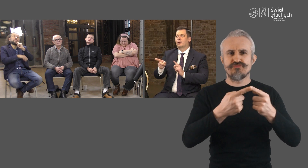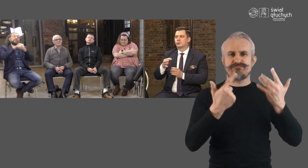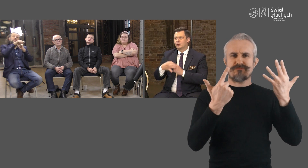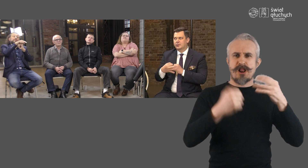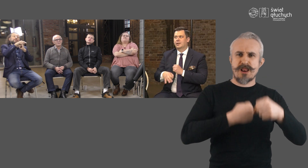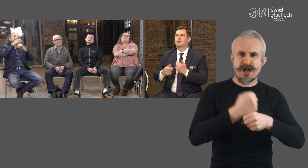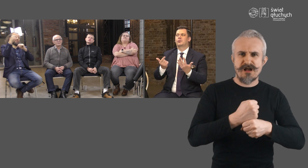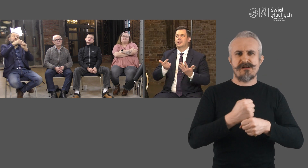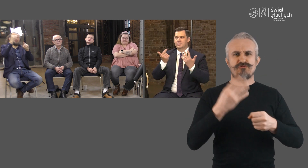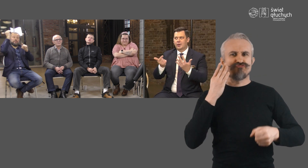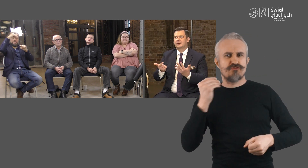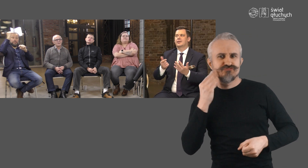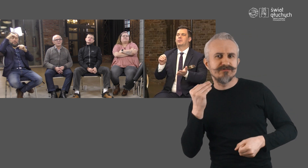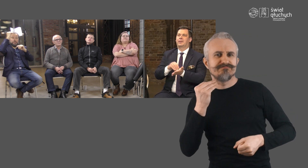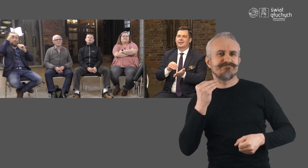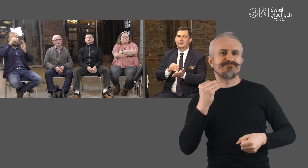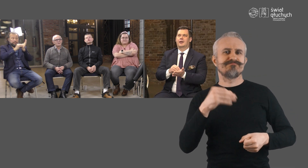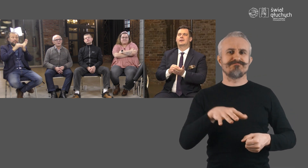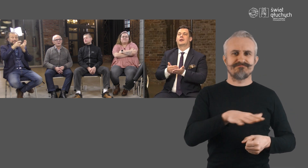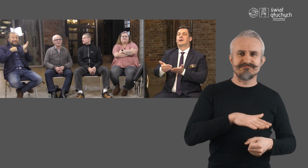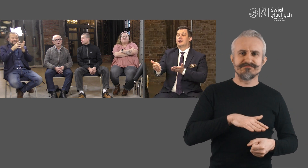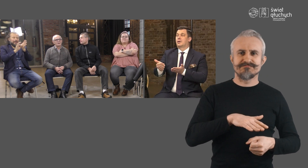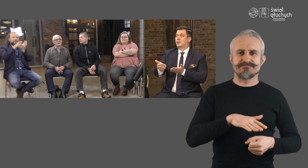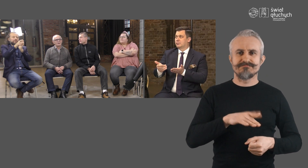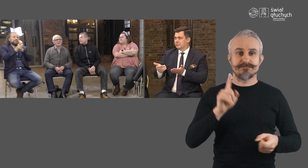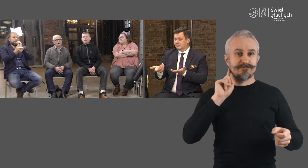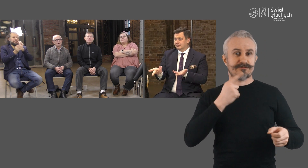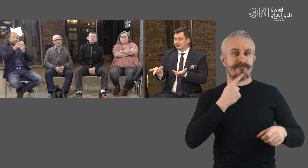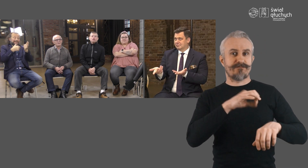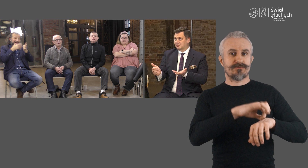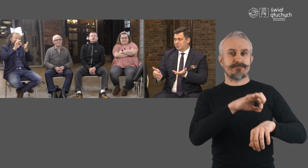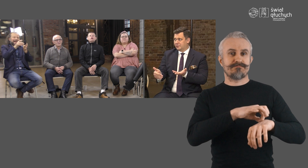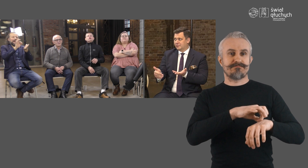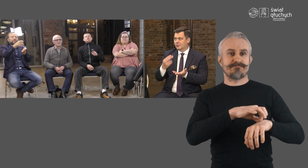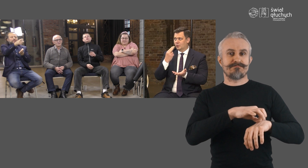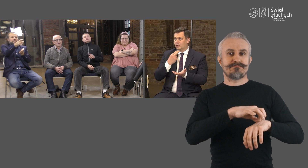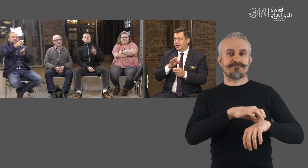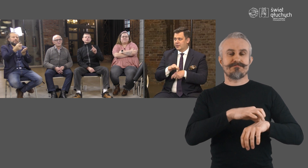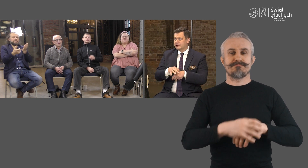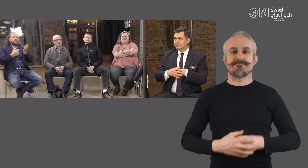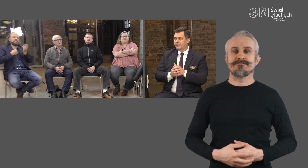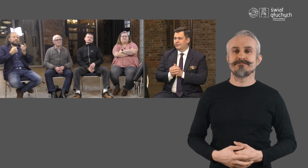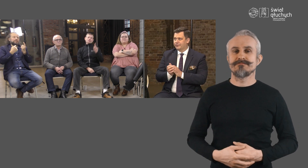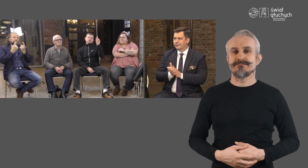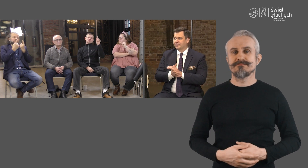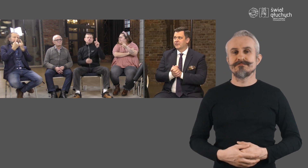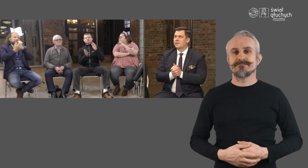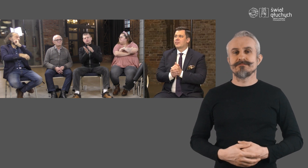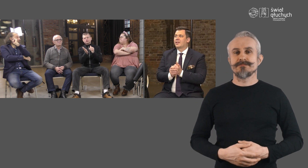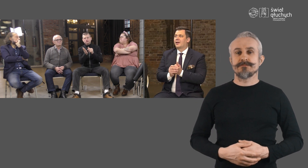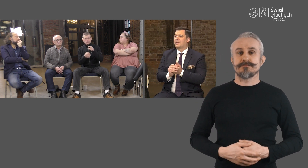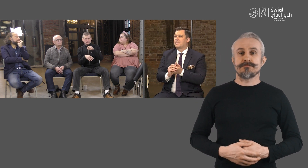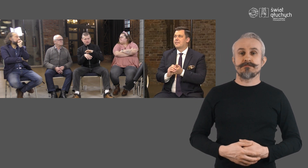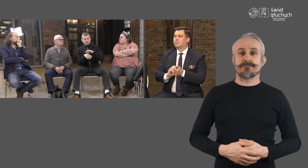wykształcony po studiach, po 7 latach, po praktykach. No musi się uczyć, musi zdobywać doświadczenie, musi się... Głuchy lekarz?